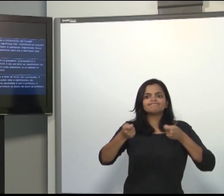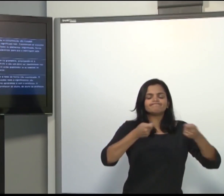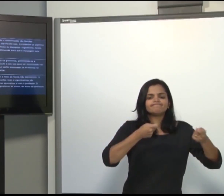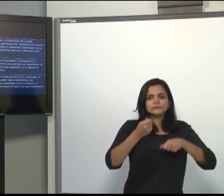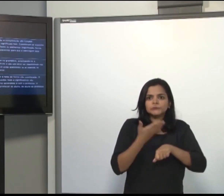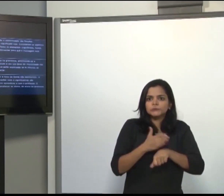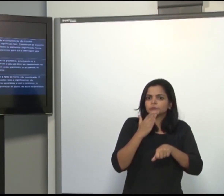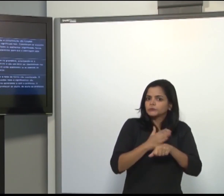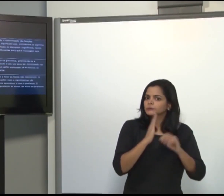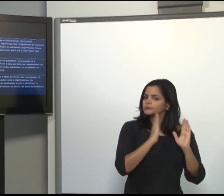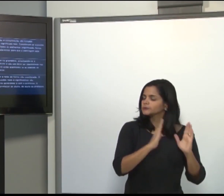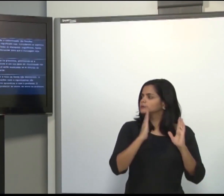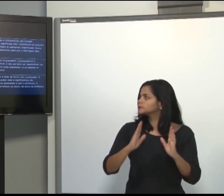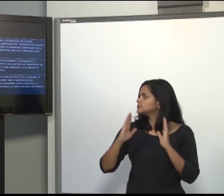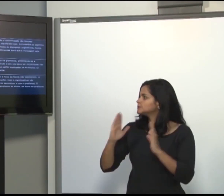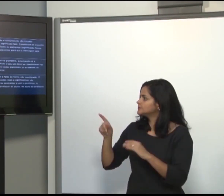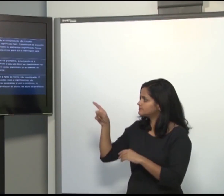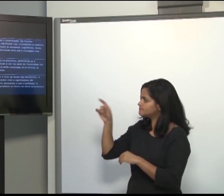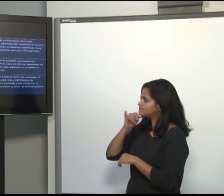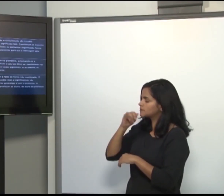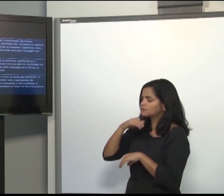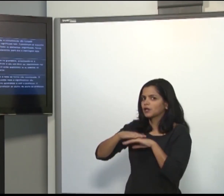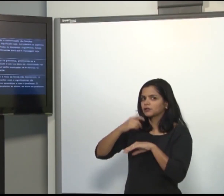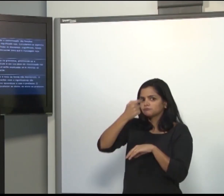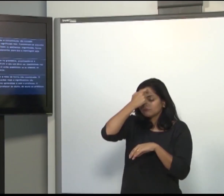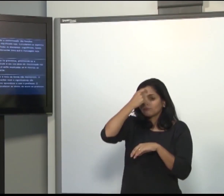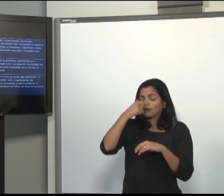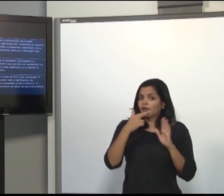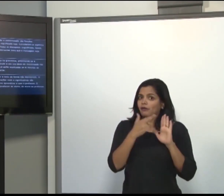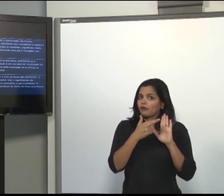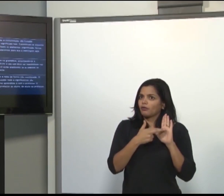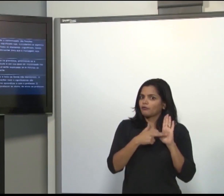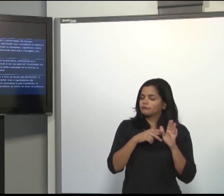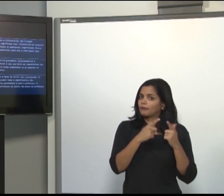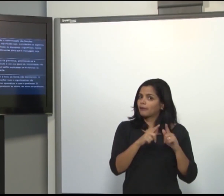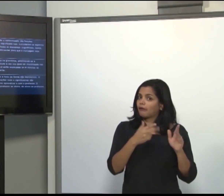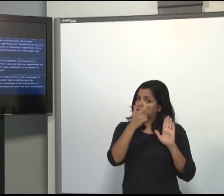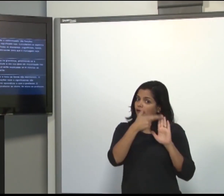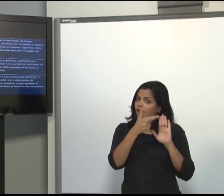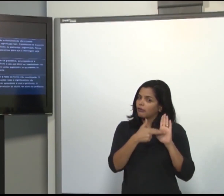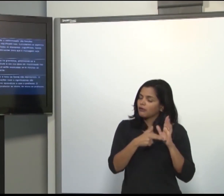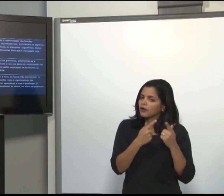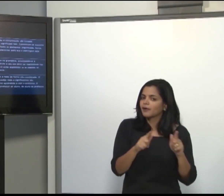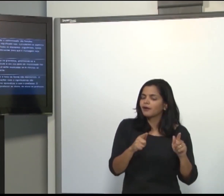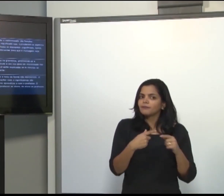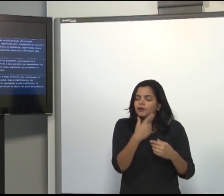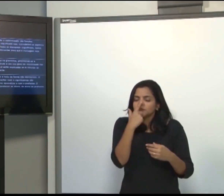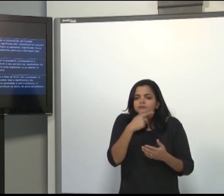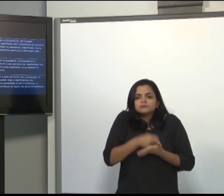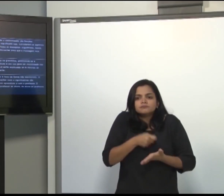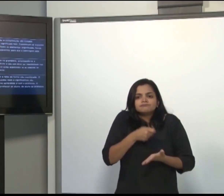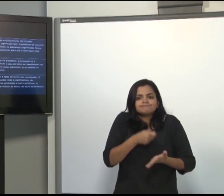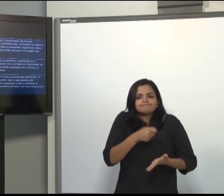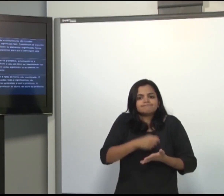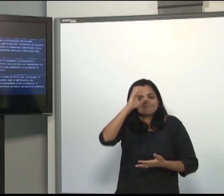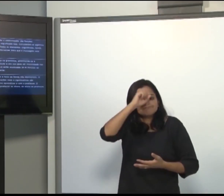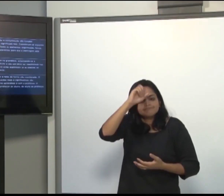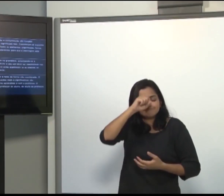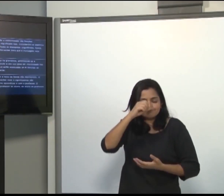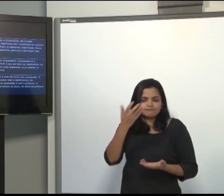está aprendendo, ela deve praticar e há um controle. Então, tem as regras que devem ser